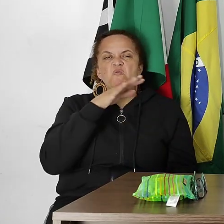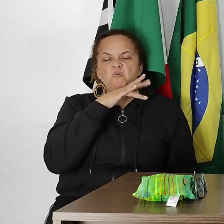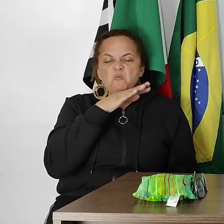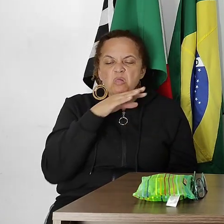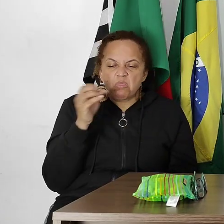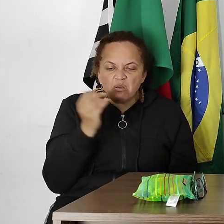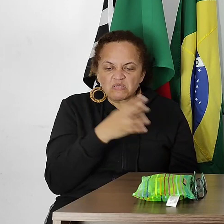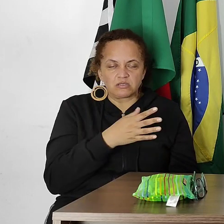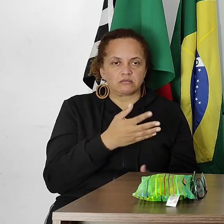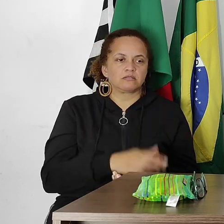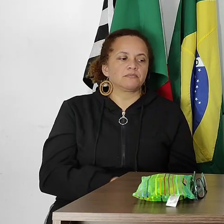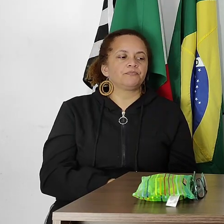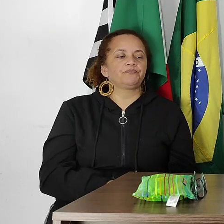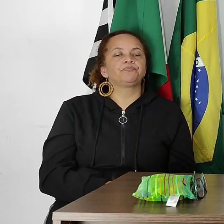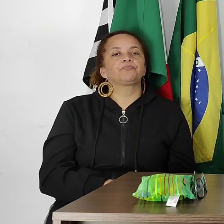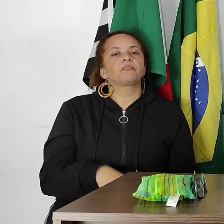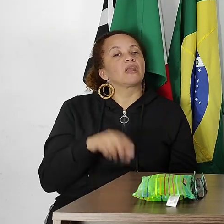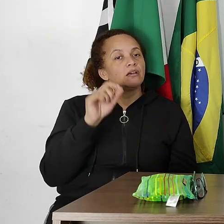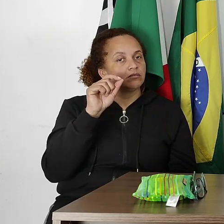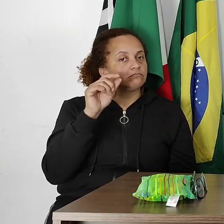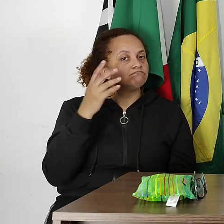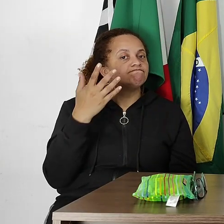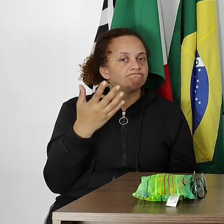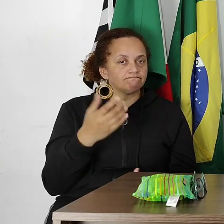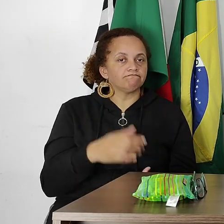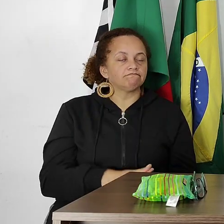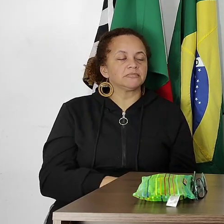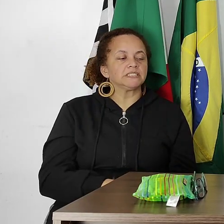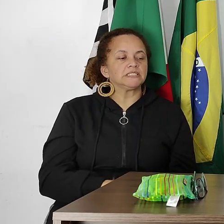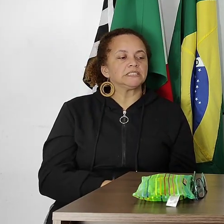Aí aconteceu, né, que